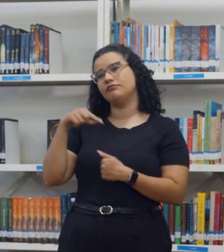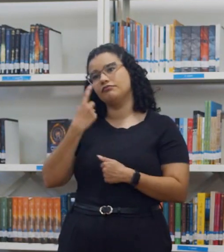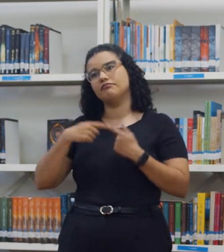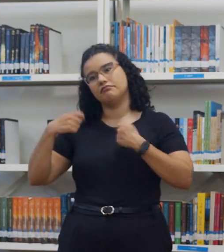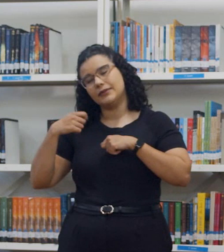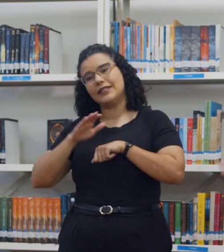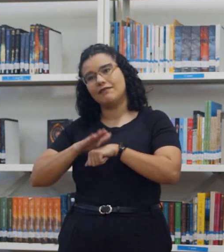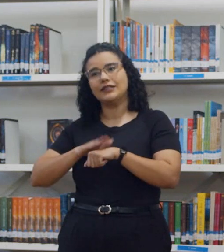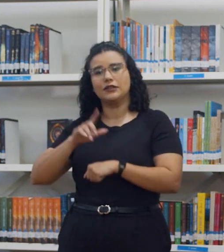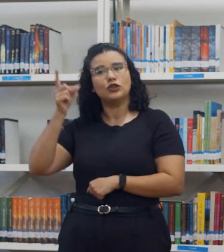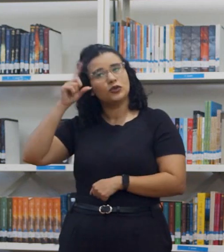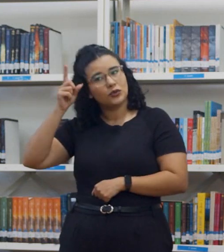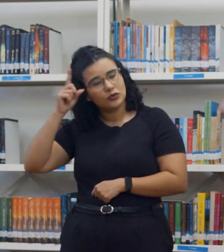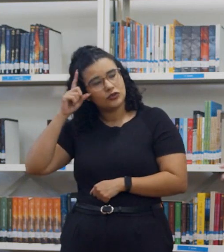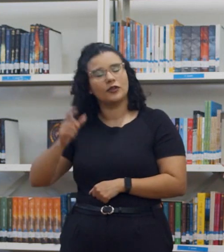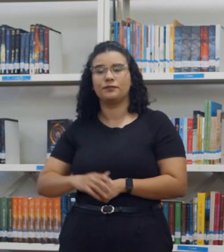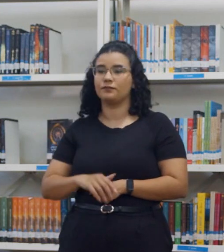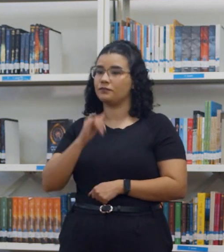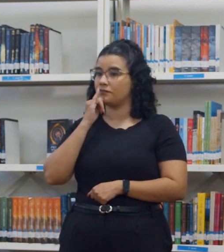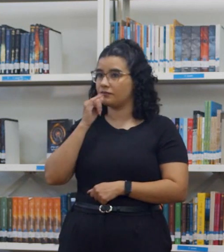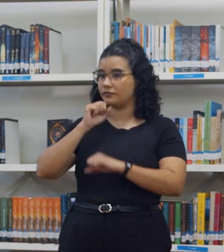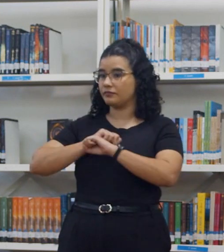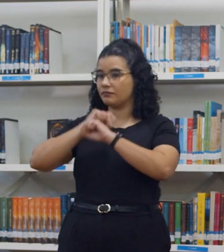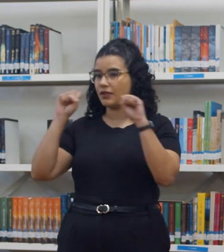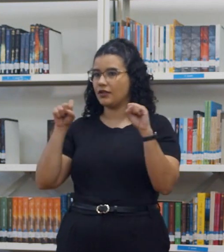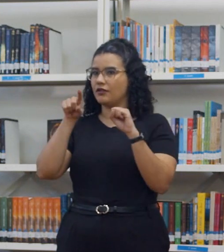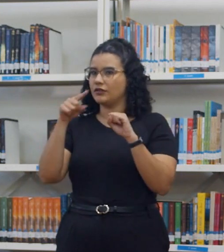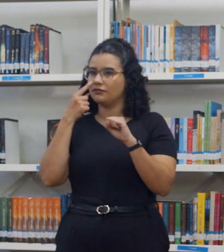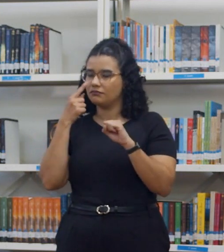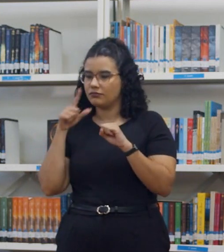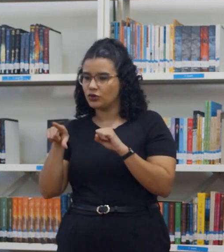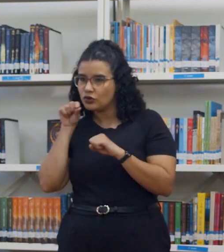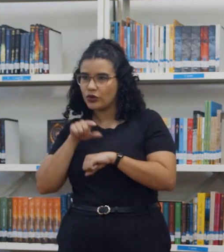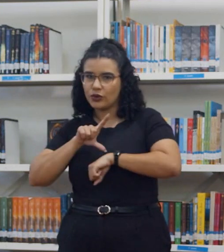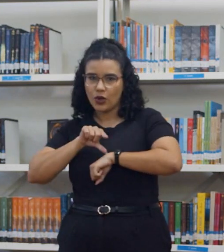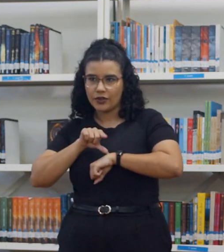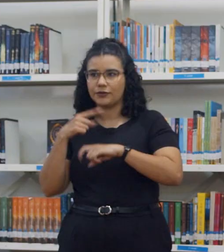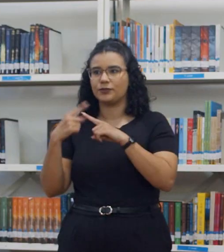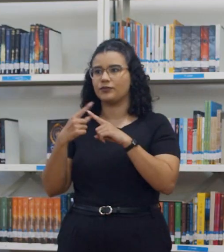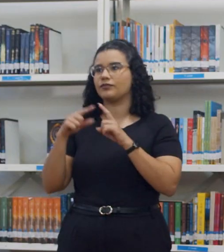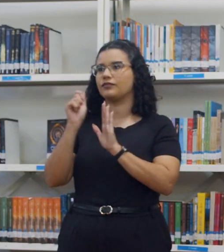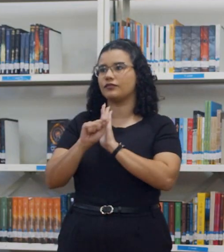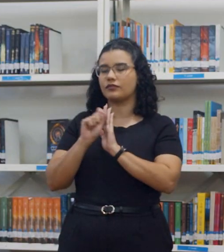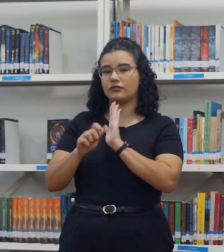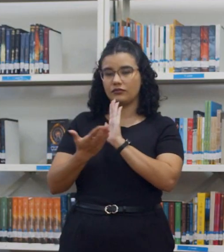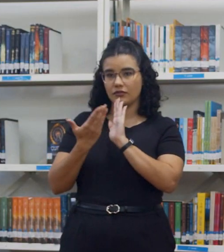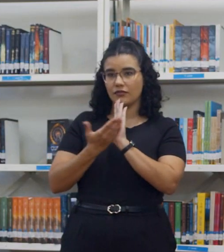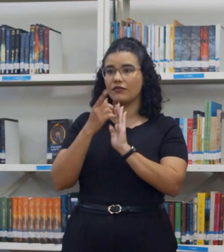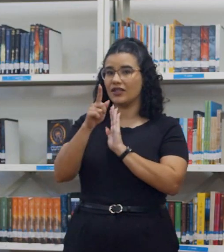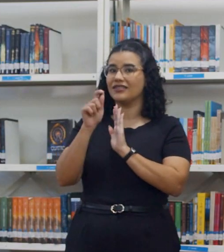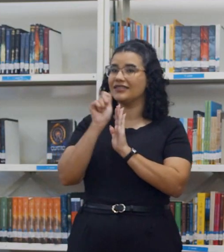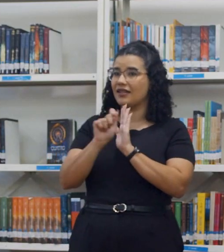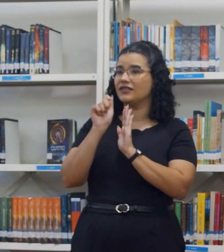preferência, todo dia. Separa uma hora da manhã, porque assim, a gente escreve um livro escrevendo várias